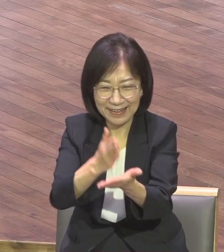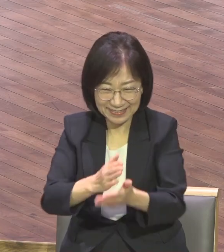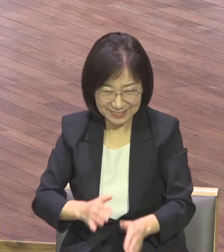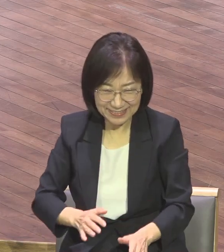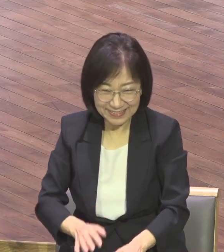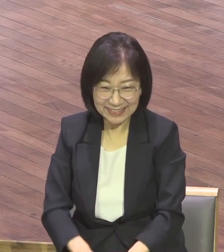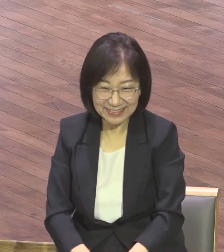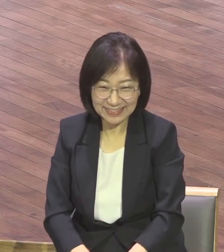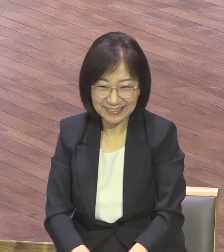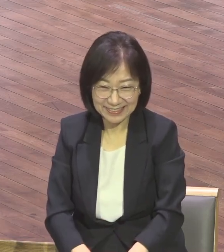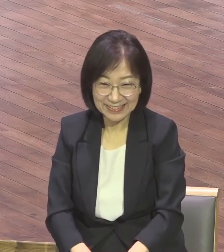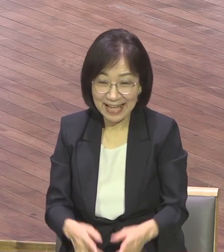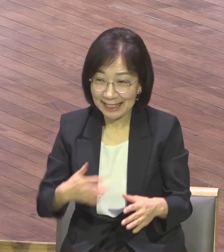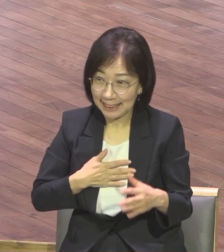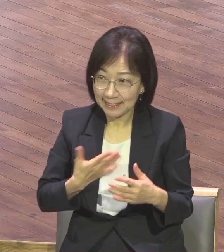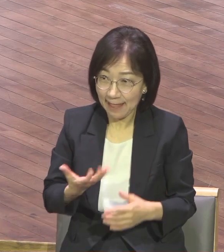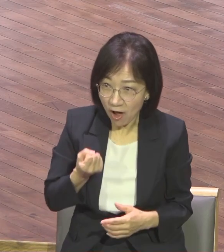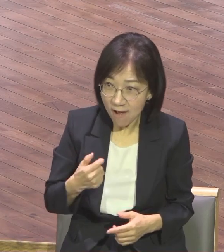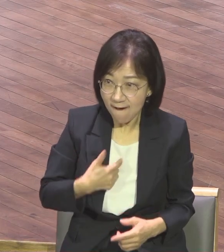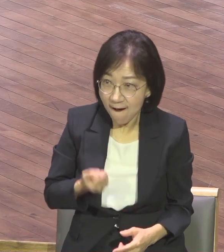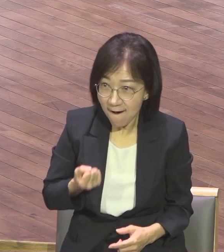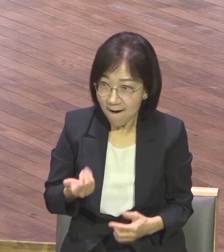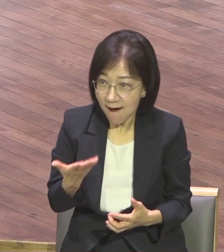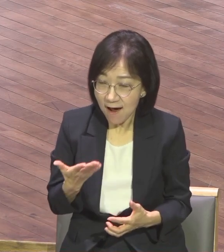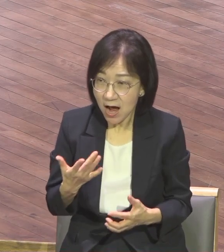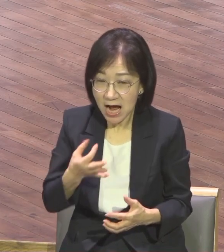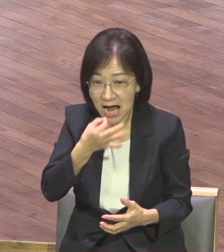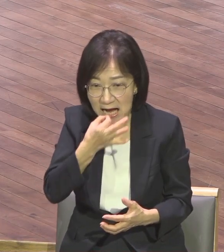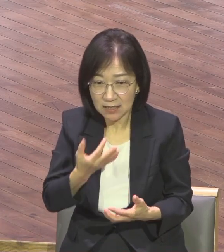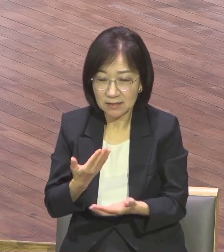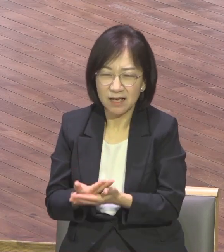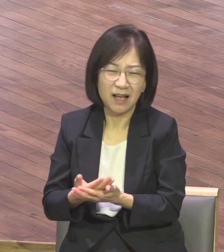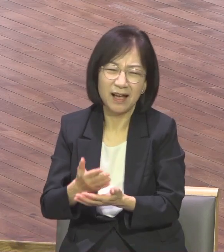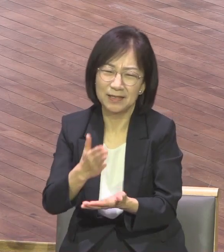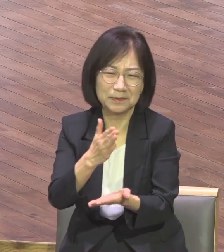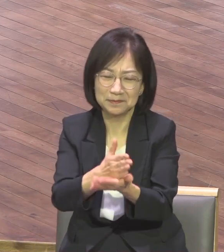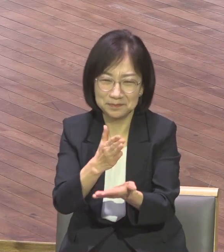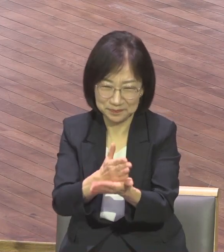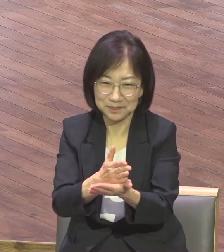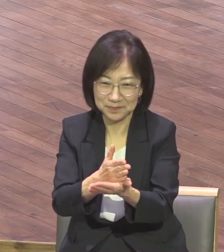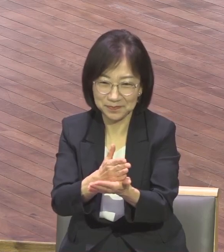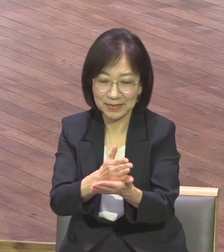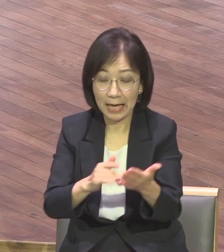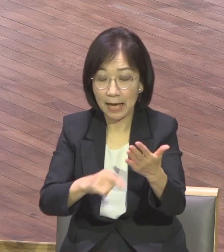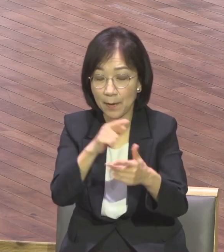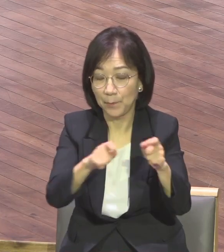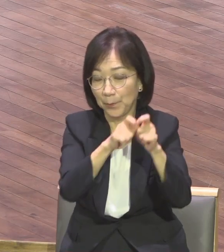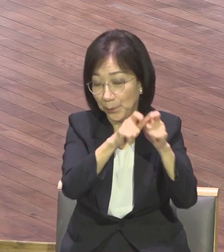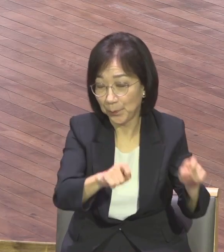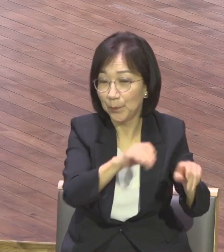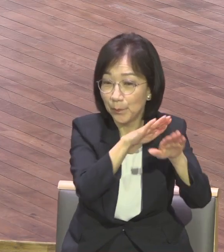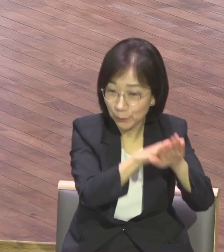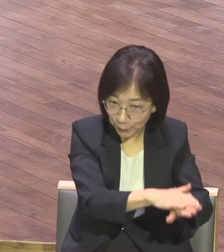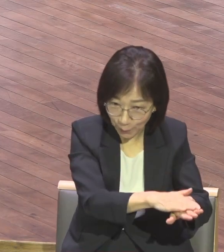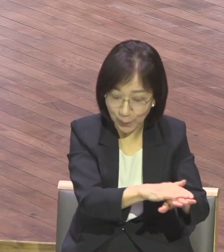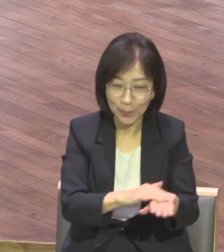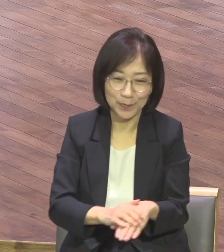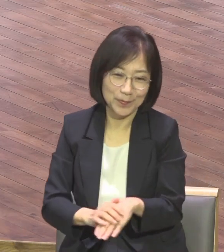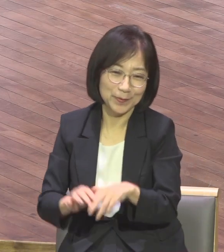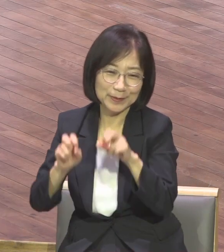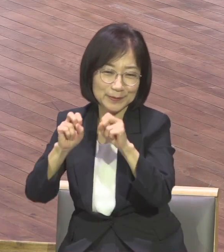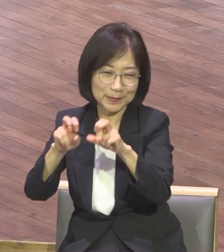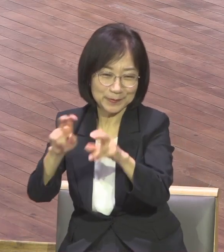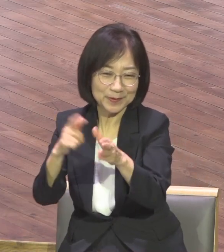근데 그거만 했지 눈만 까면 주여 이렇게 짜면서 그런 거 하지 마세요. 우리 예원교회는